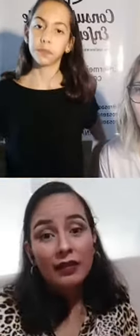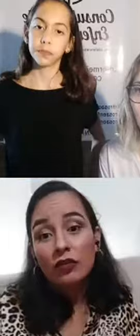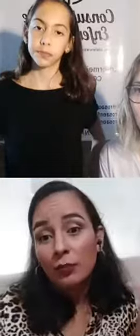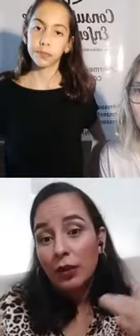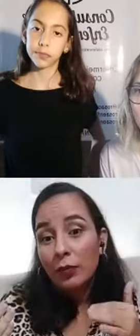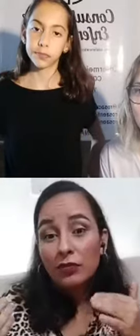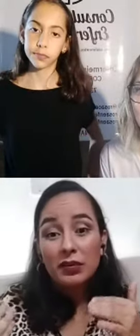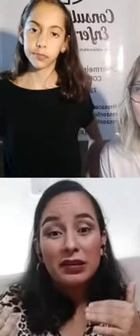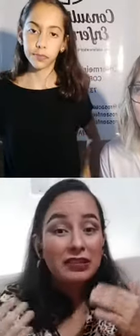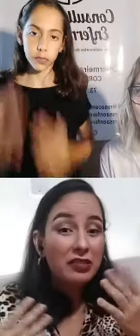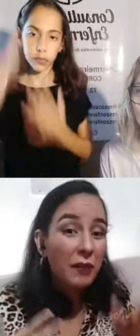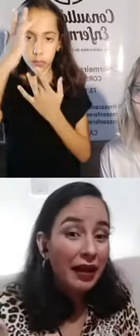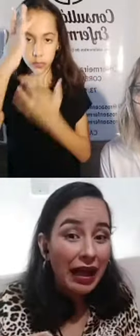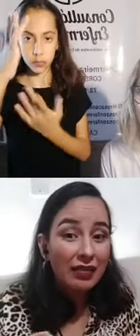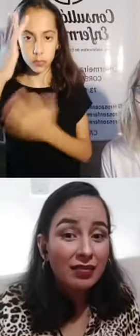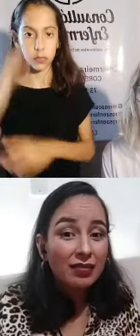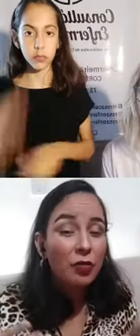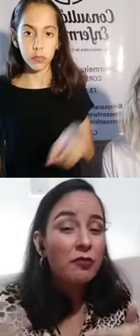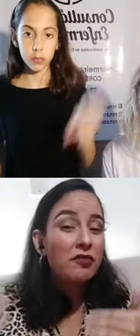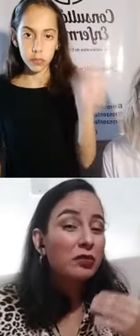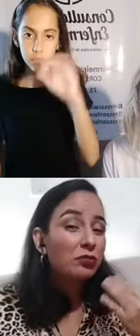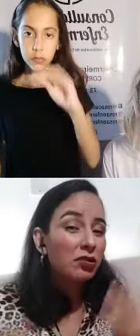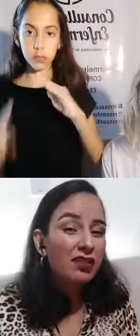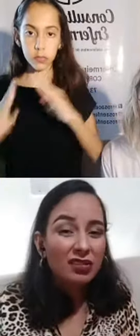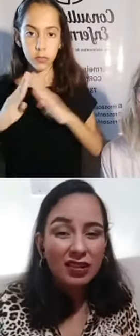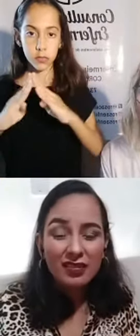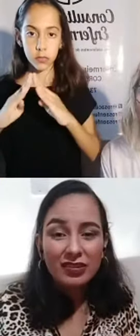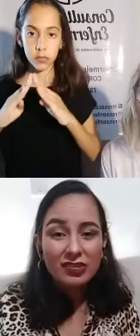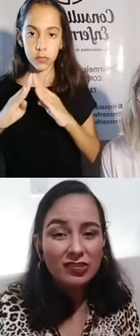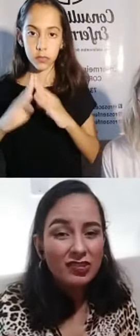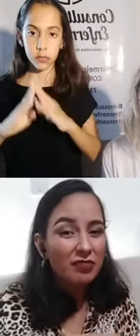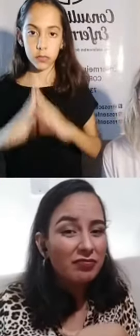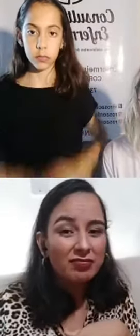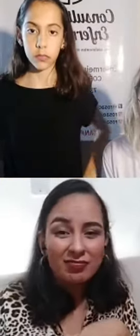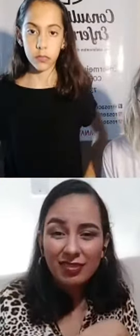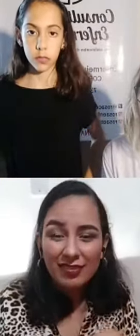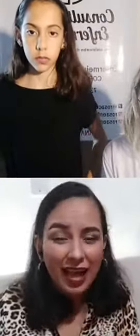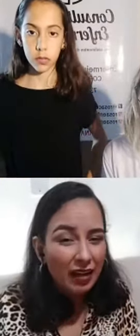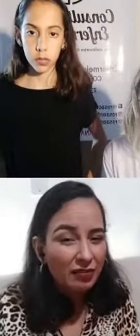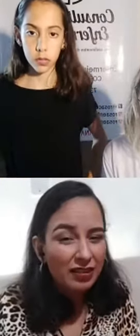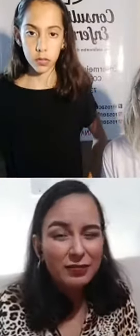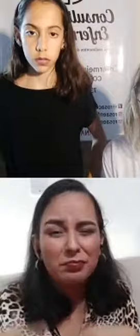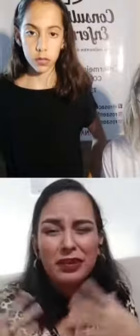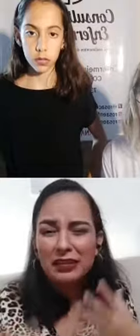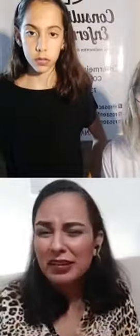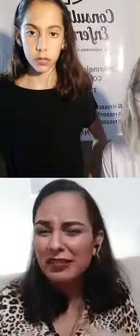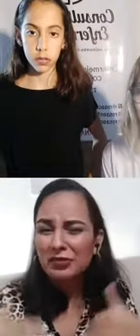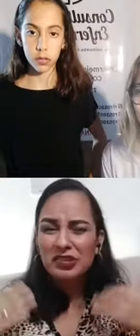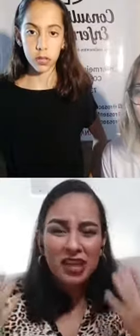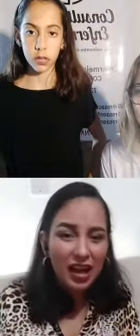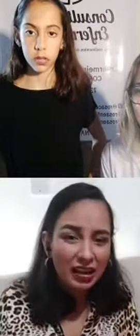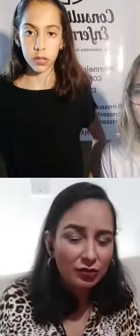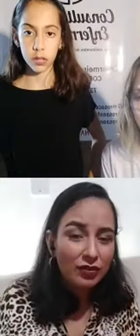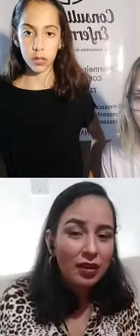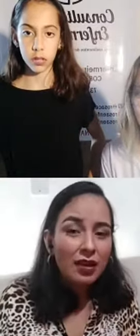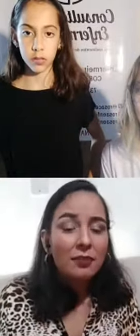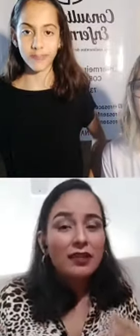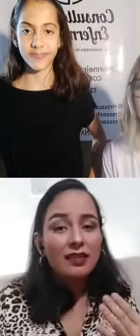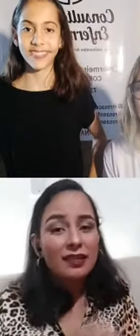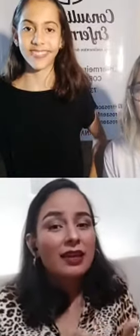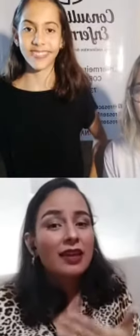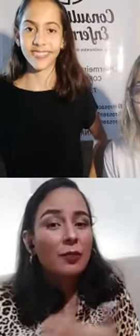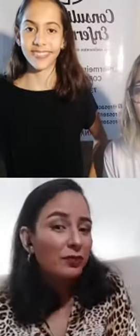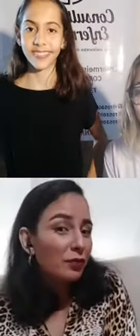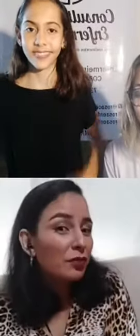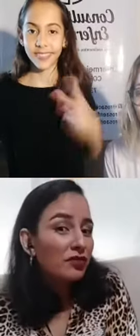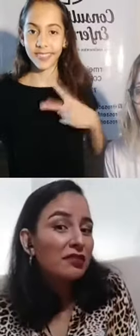agradeço a Deus pela possibilidade de ter uma casa, conviver com 2 adolescentes, gente, é um saco, eles brigam, eles são chatos, mas